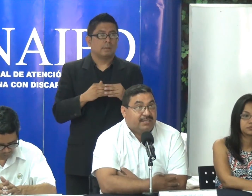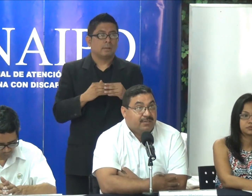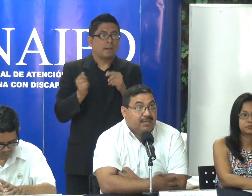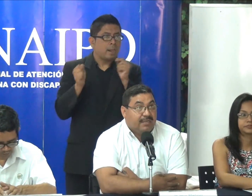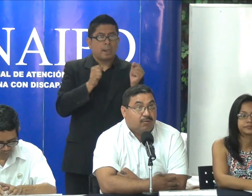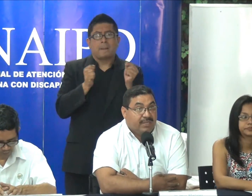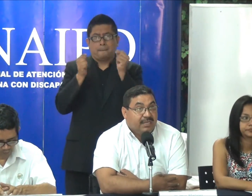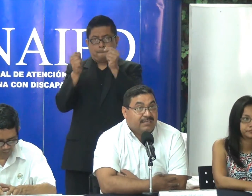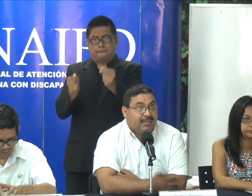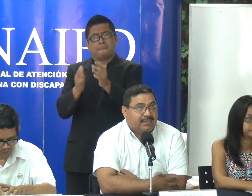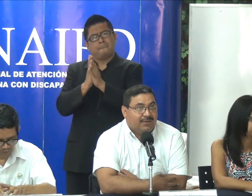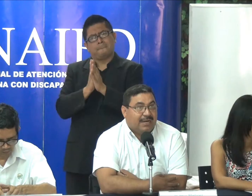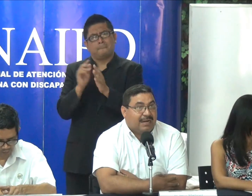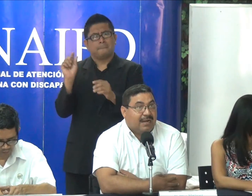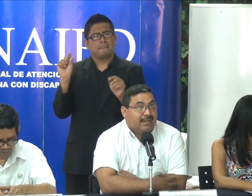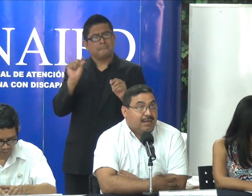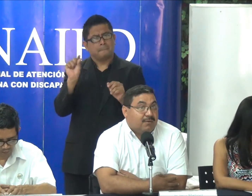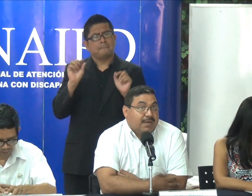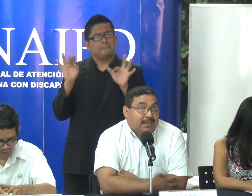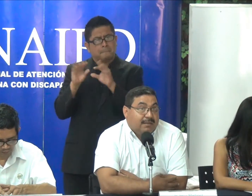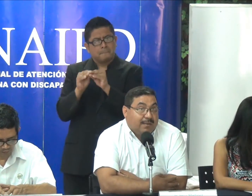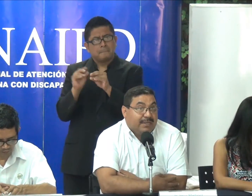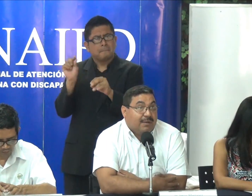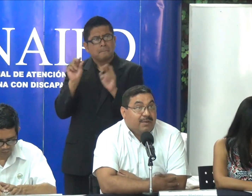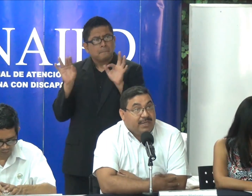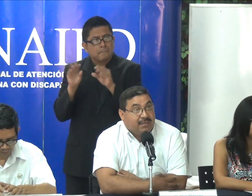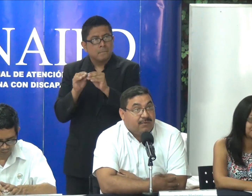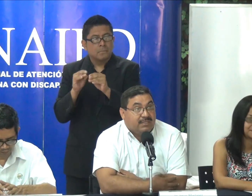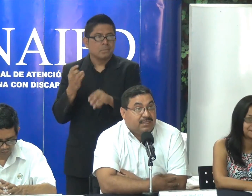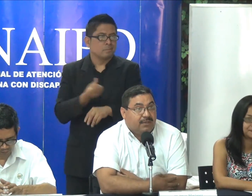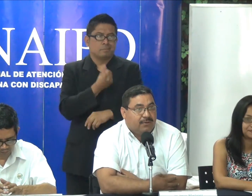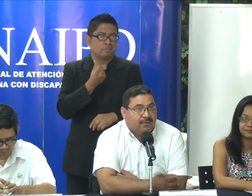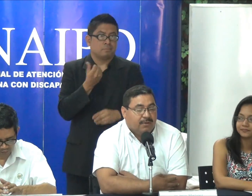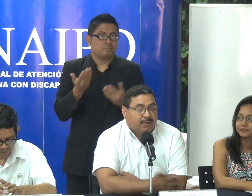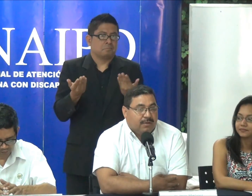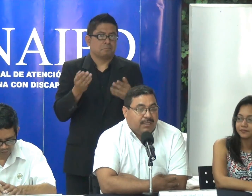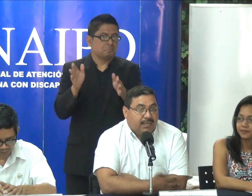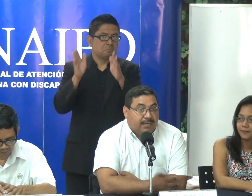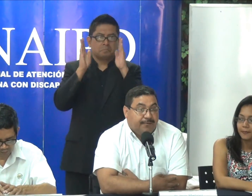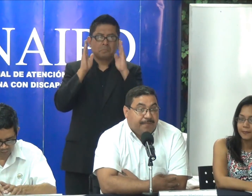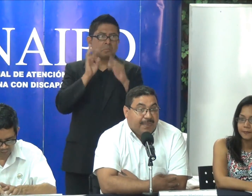hecho peticiones de audiencia al señor alcalde, las cuales lamentablemente no han sido